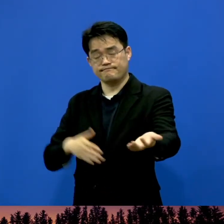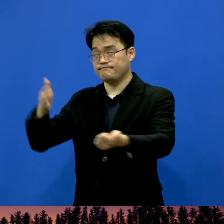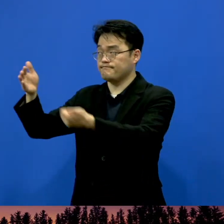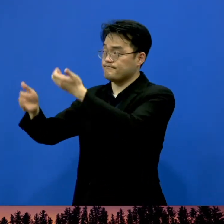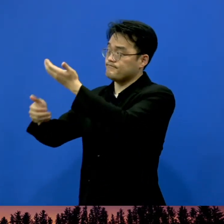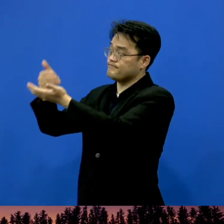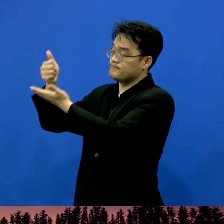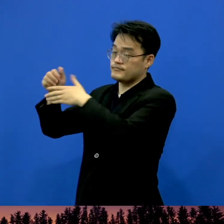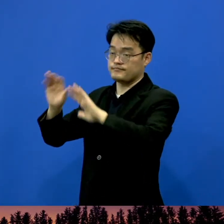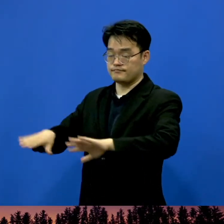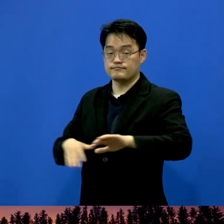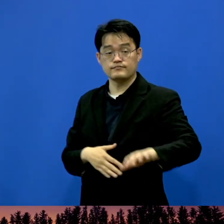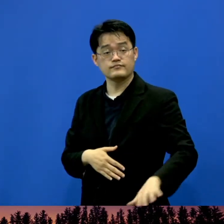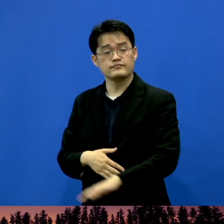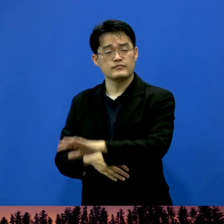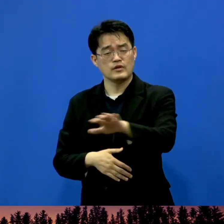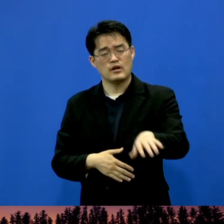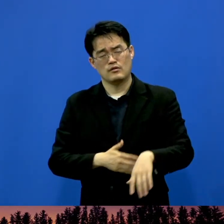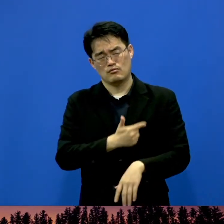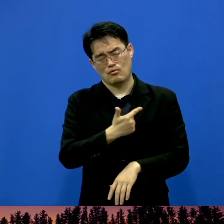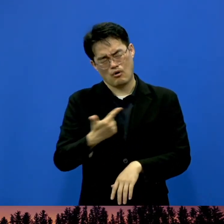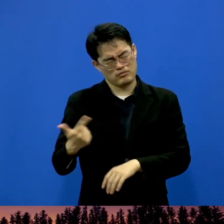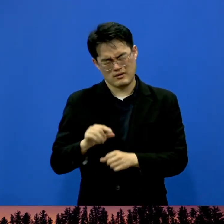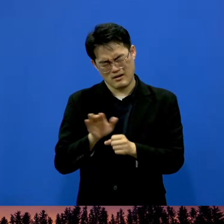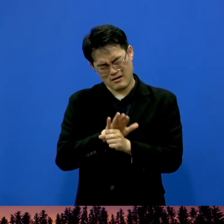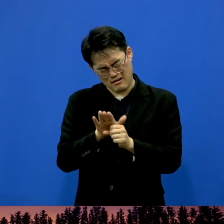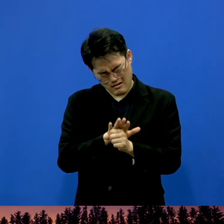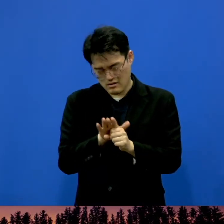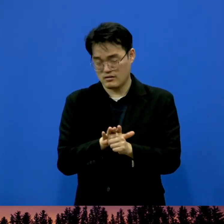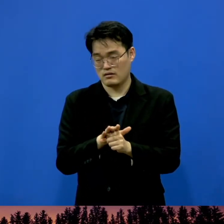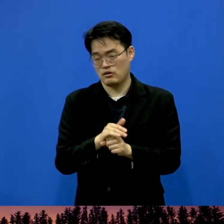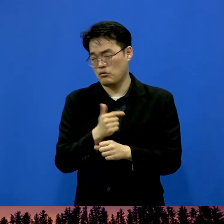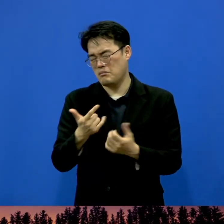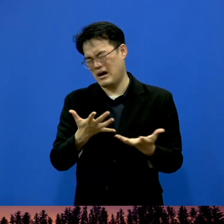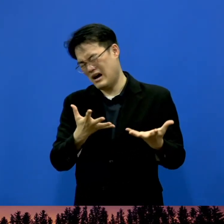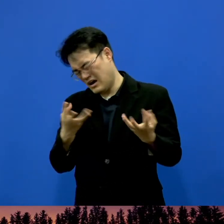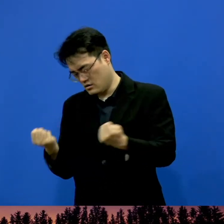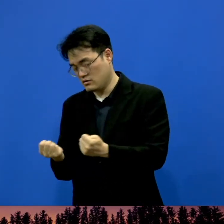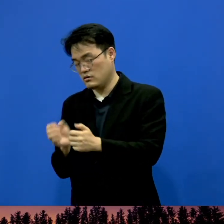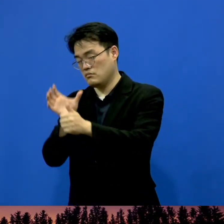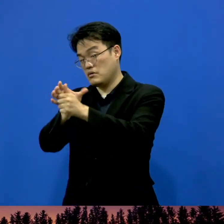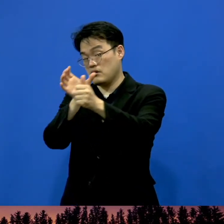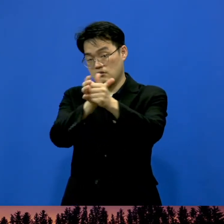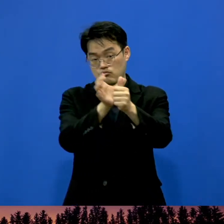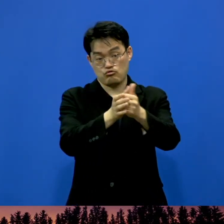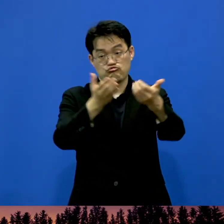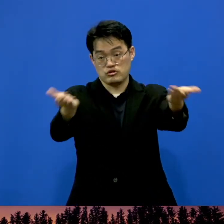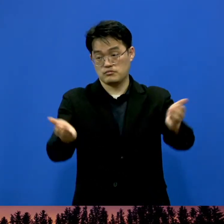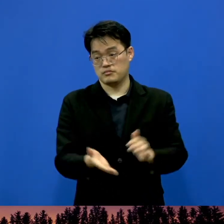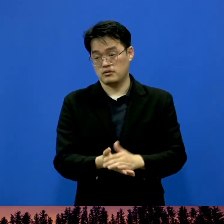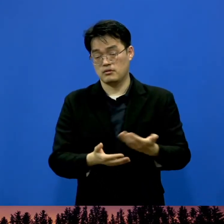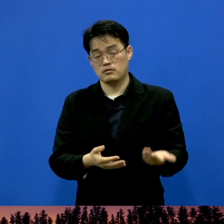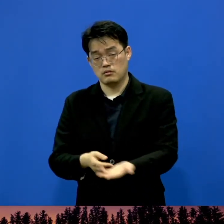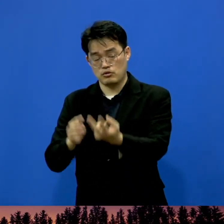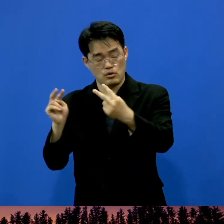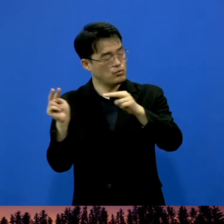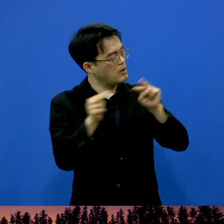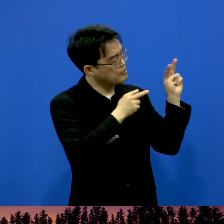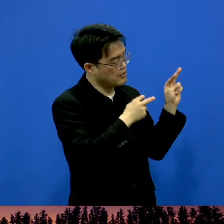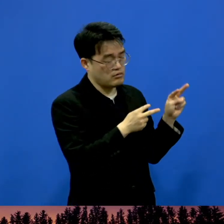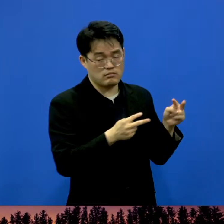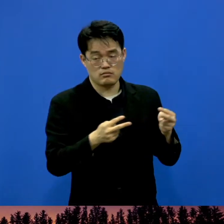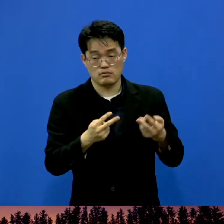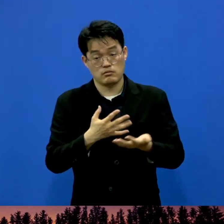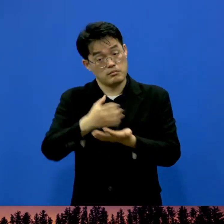오늘 우리를 너무도 사랑하시고 우리에게 많은 것들을 맡기셨습니다. 돌아보세요. 여러분 받은 게 너무